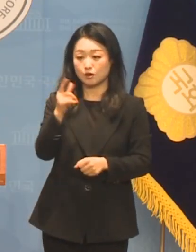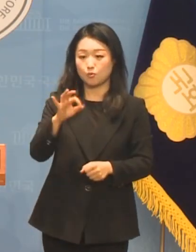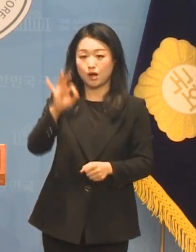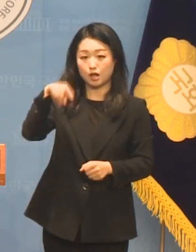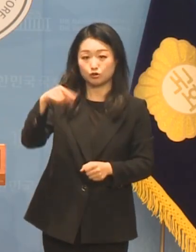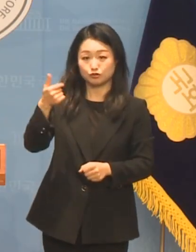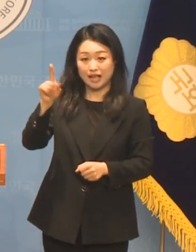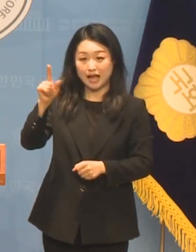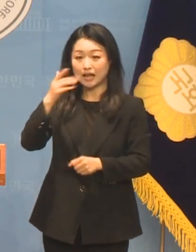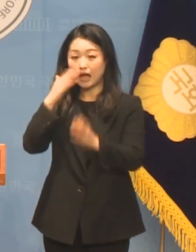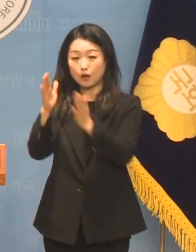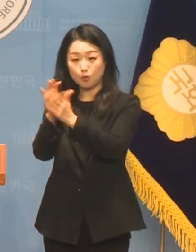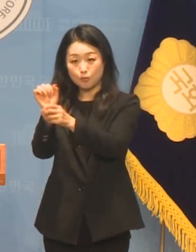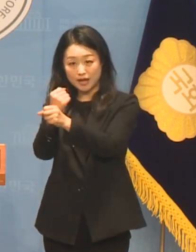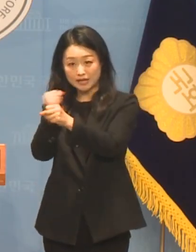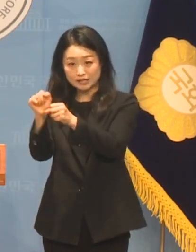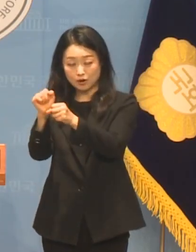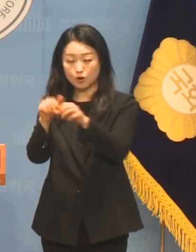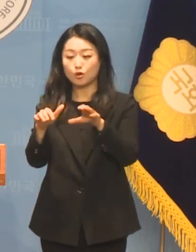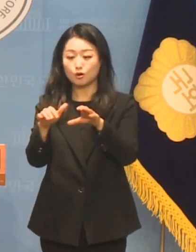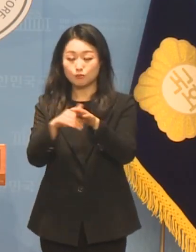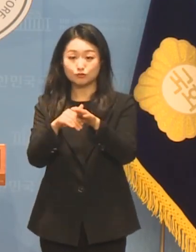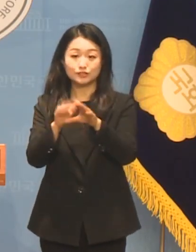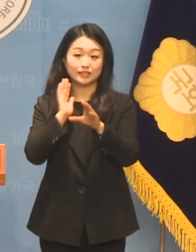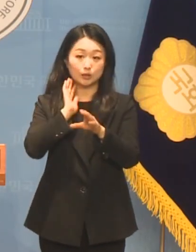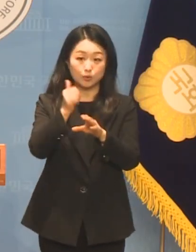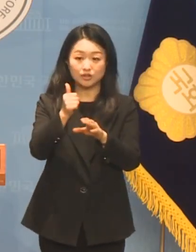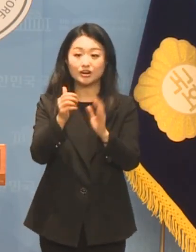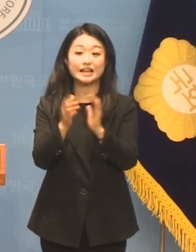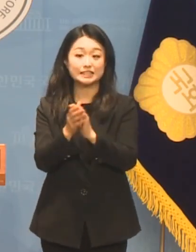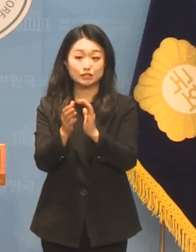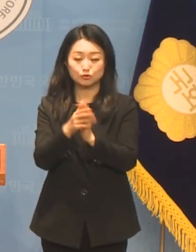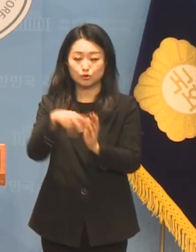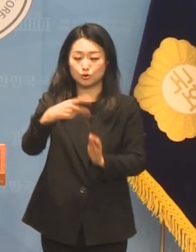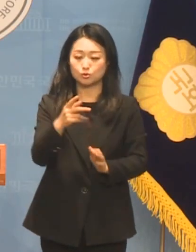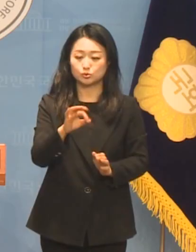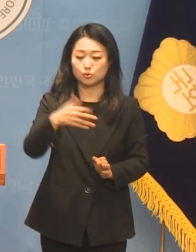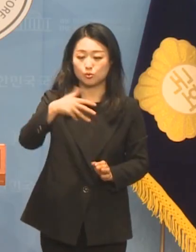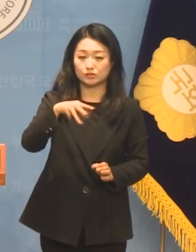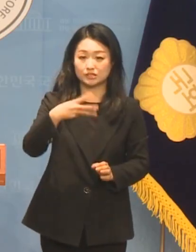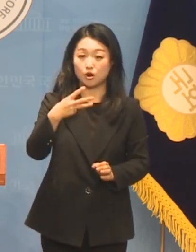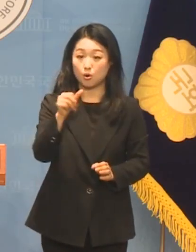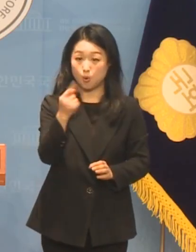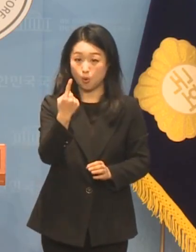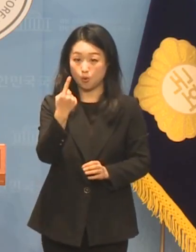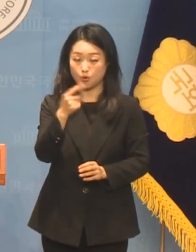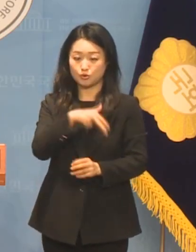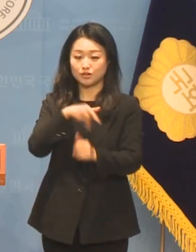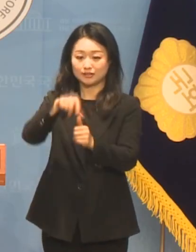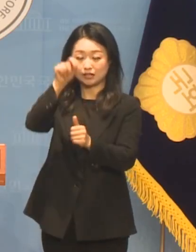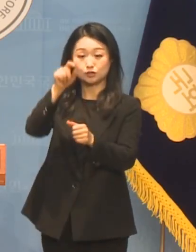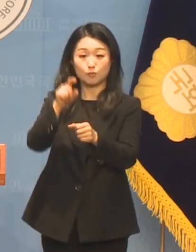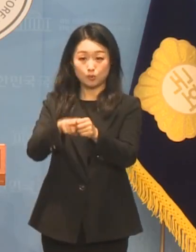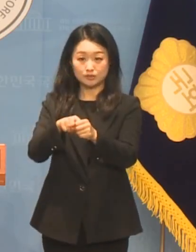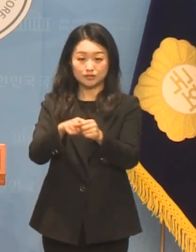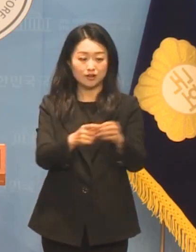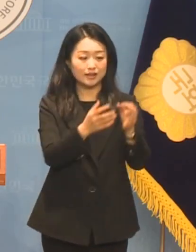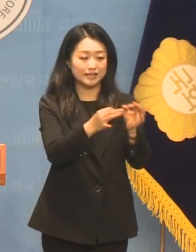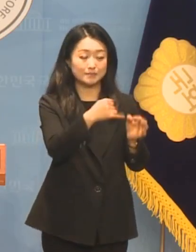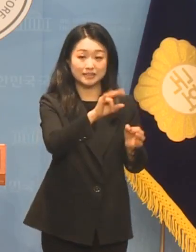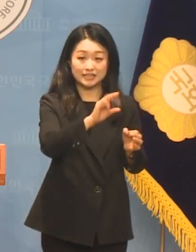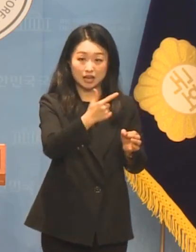등이 공모해서 문재인 전 대통령의 친구 송철호를 당선시키기 위해 김기현 측근